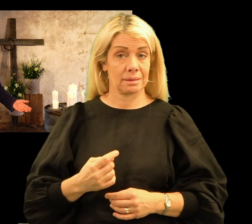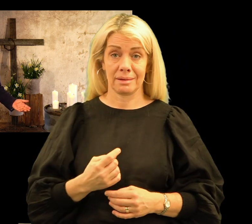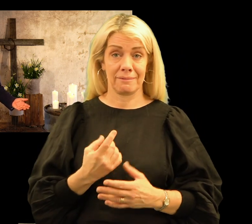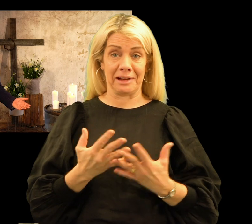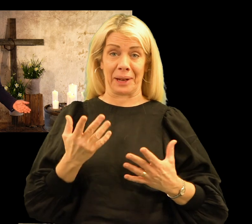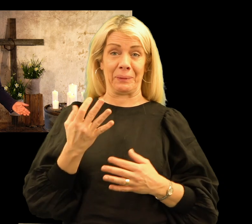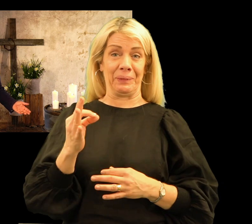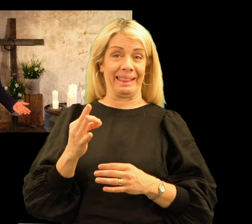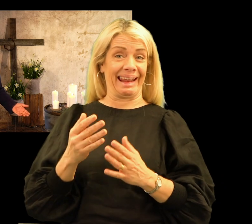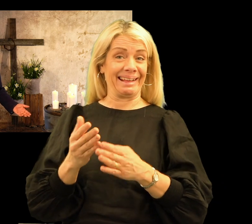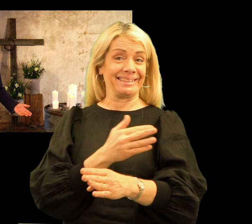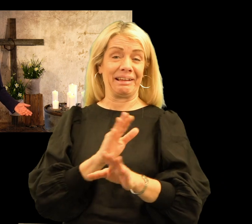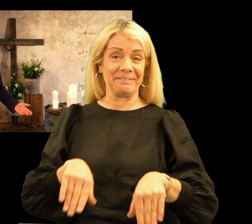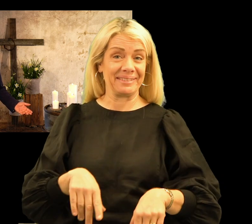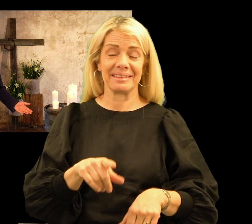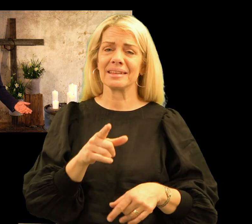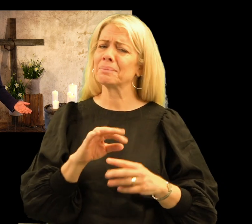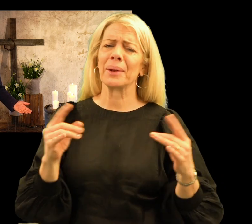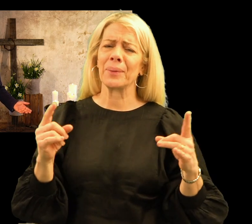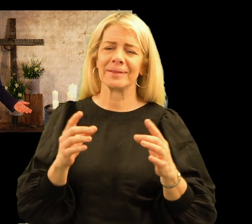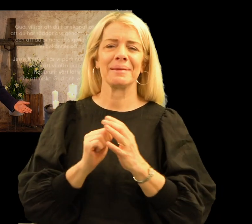roll. Vi ber tillsammans.